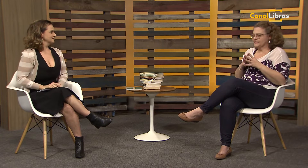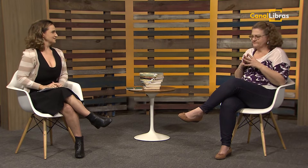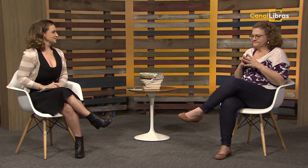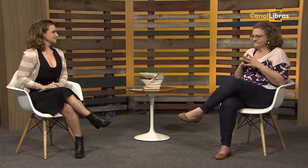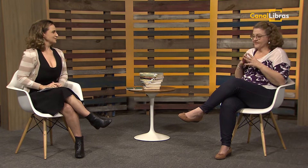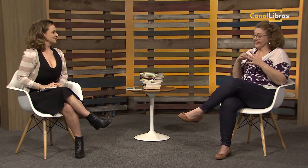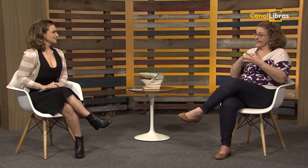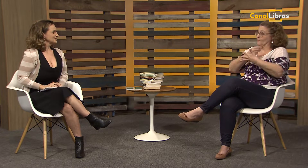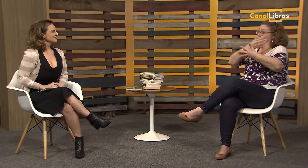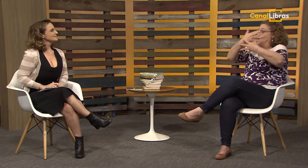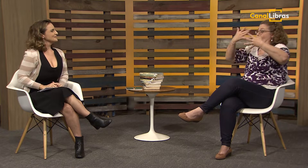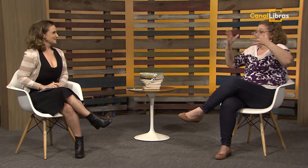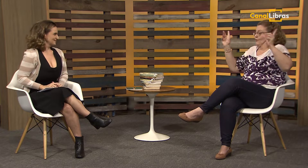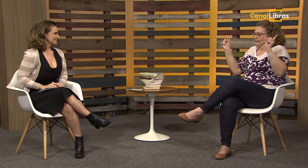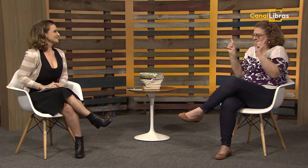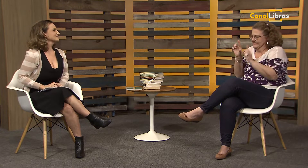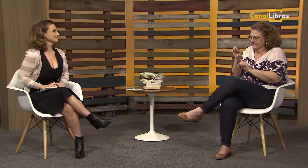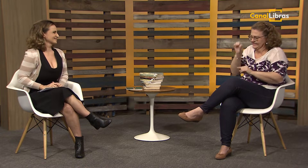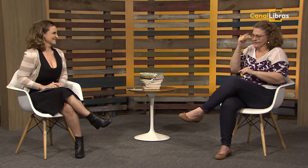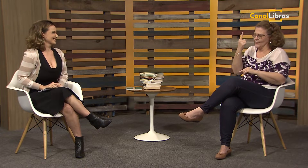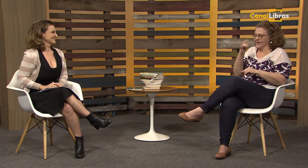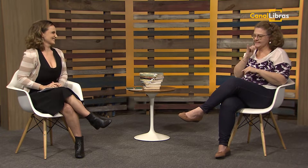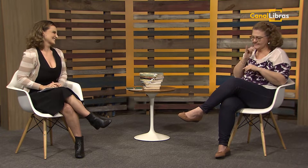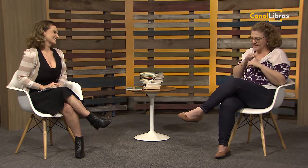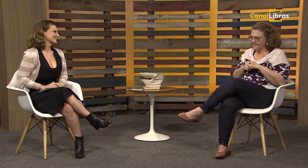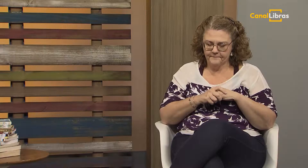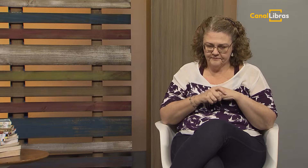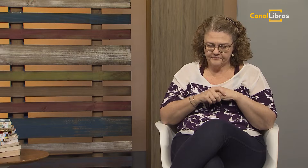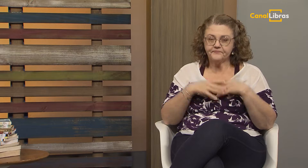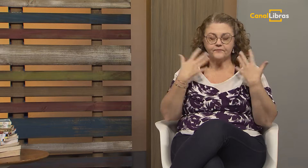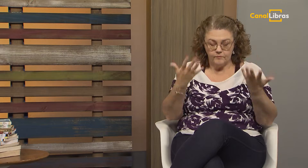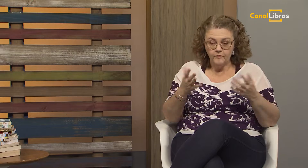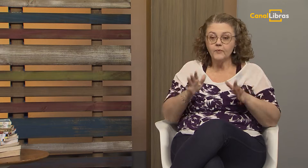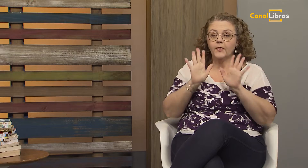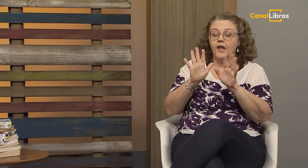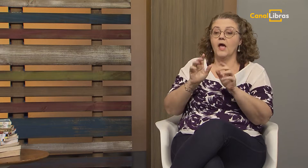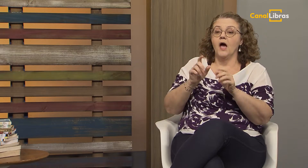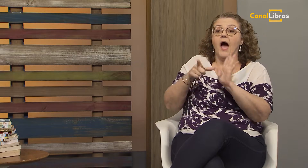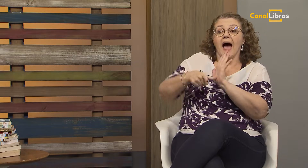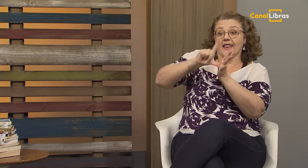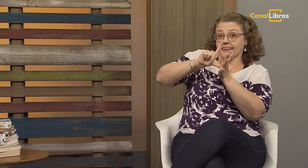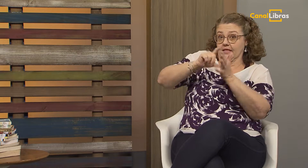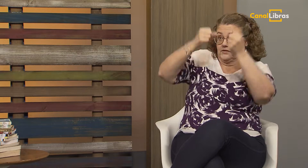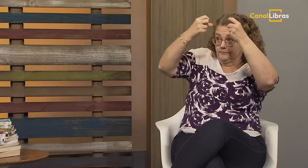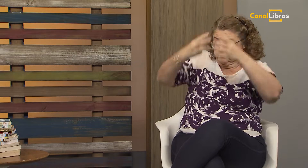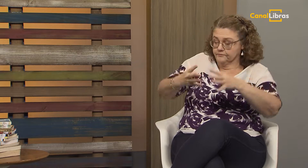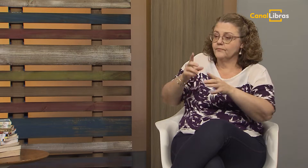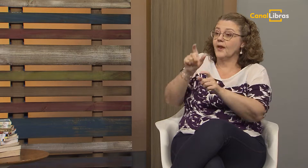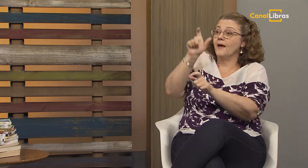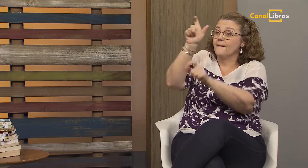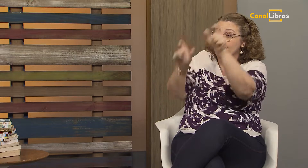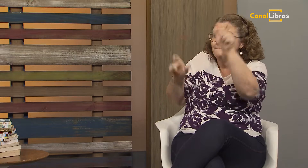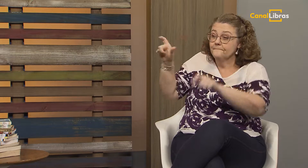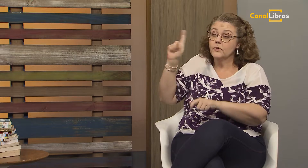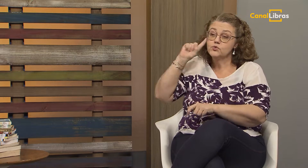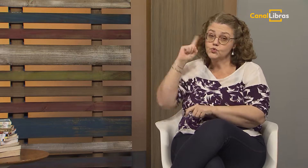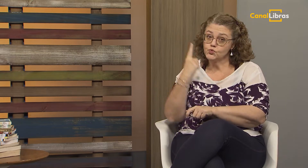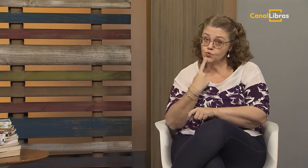Temos muitos sinais nesse âmbito, sim, e é difícil escolher um. Mas antes de exemplificar, eu quero explicar que nas gerações anteriores,